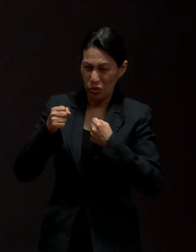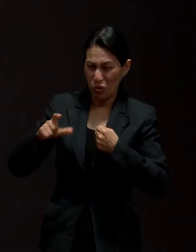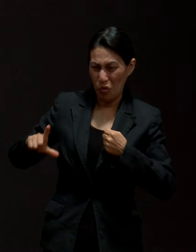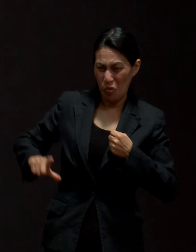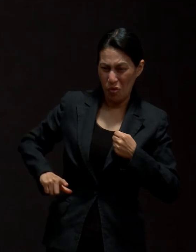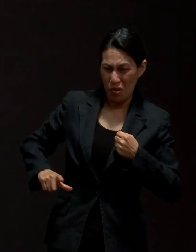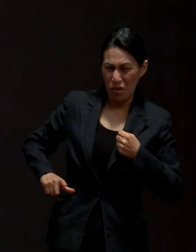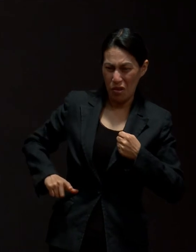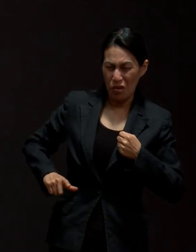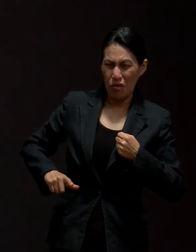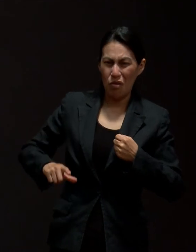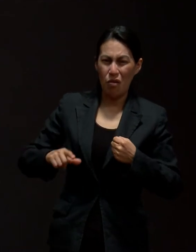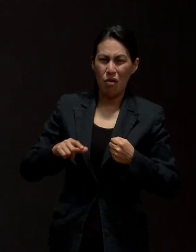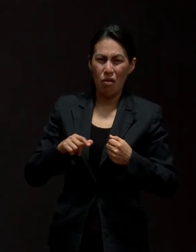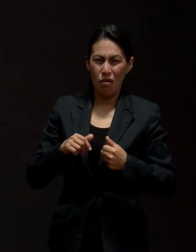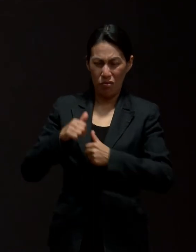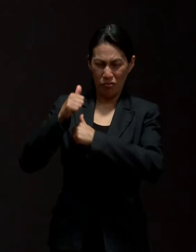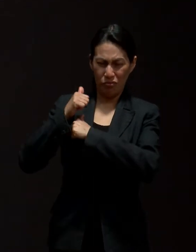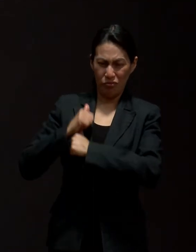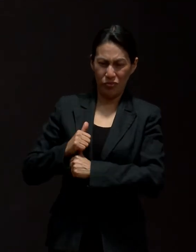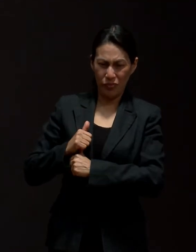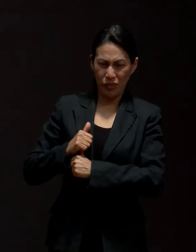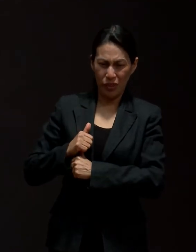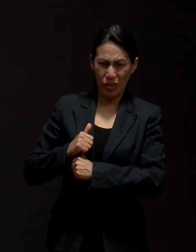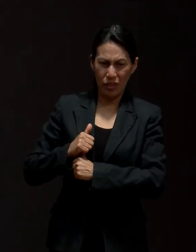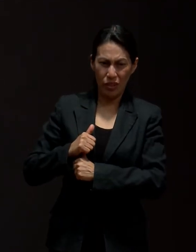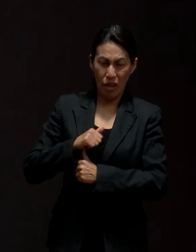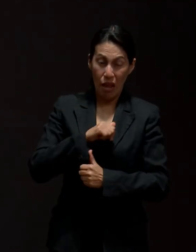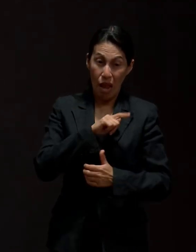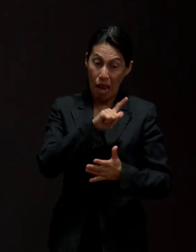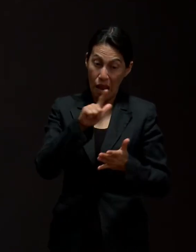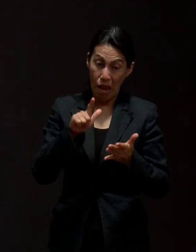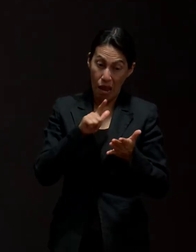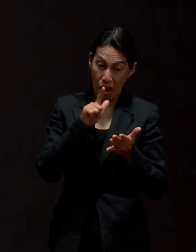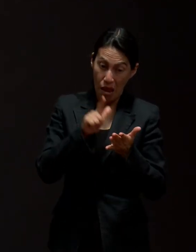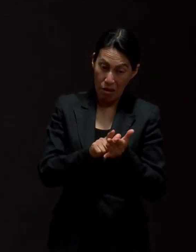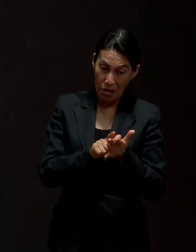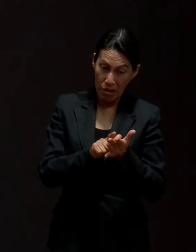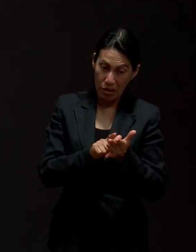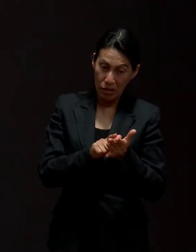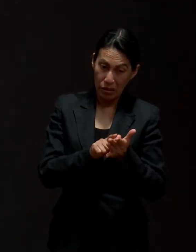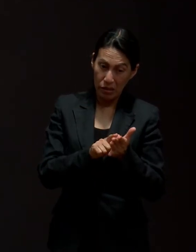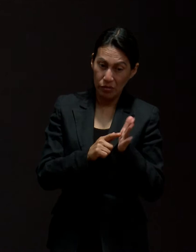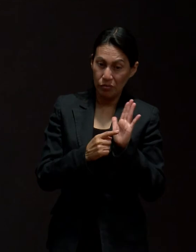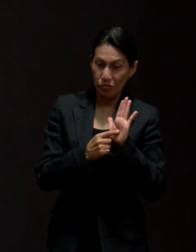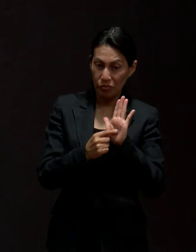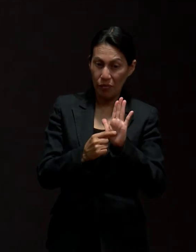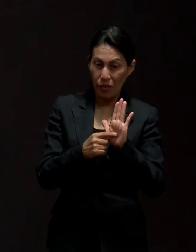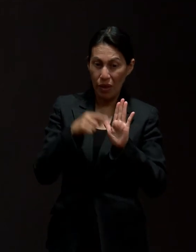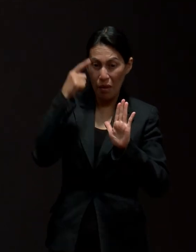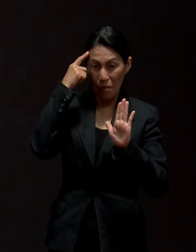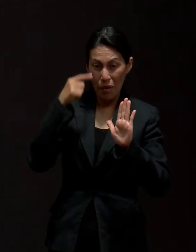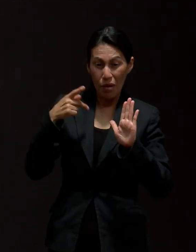unir a poderes del mundo, para imponer leyes que obligan a los hijos de Dios a